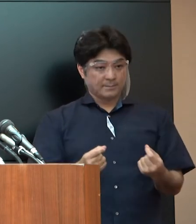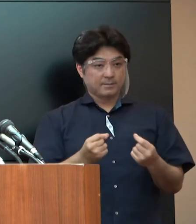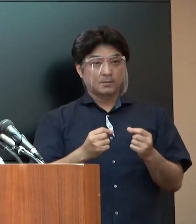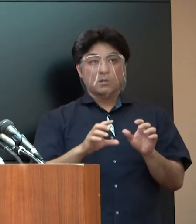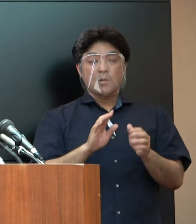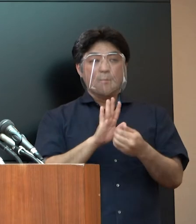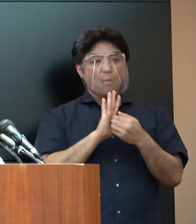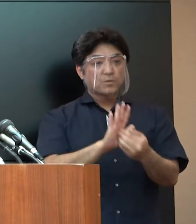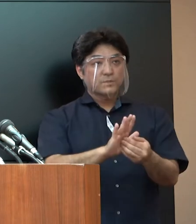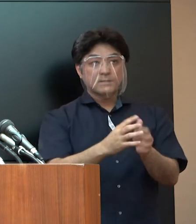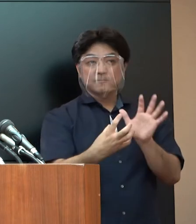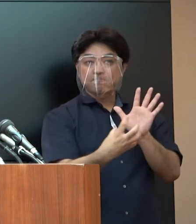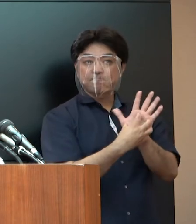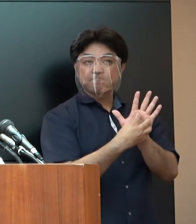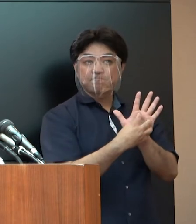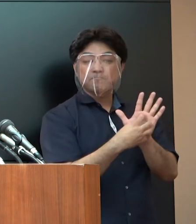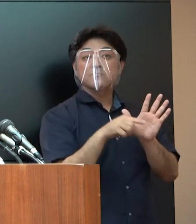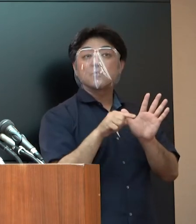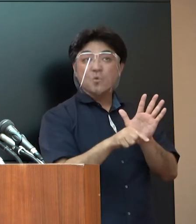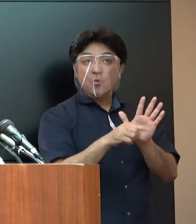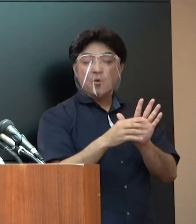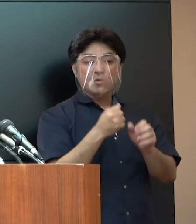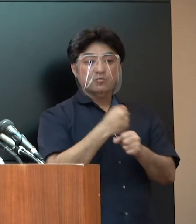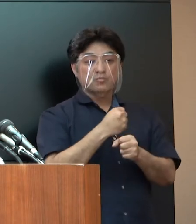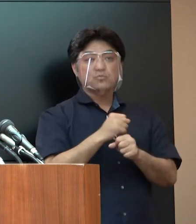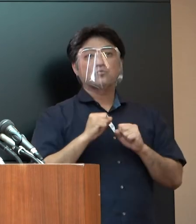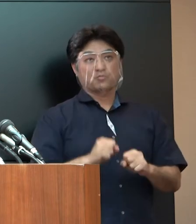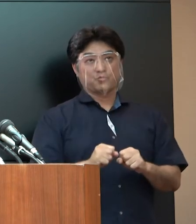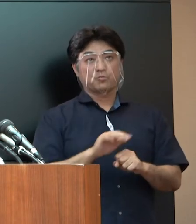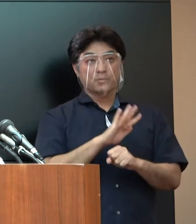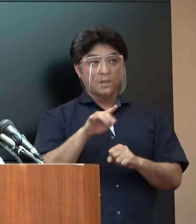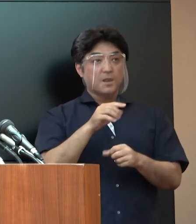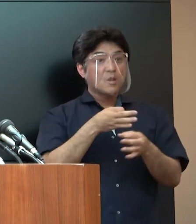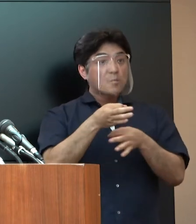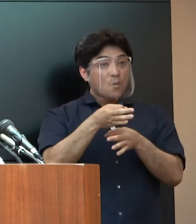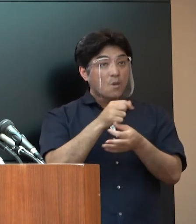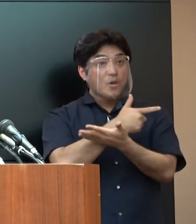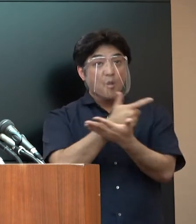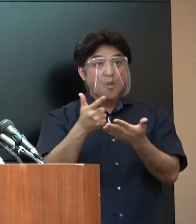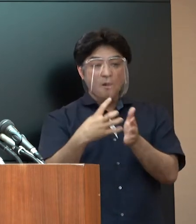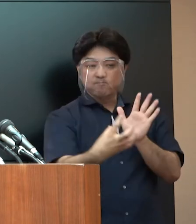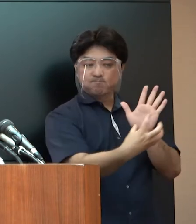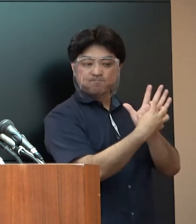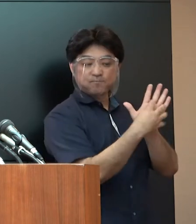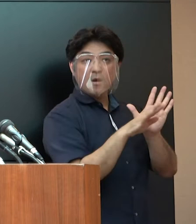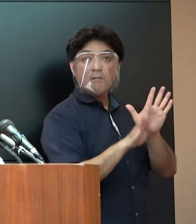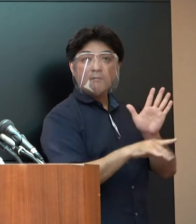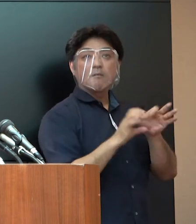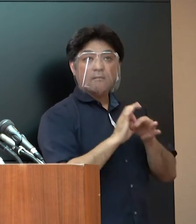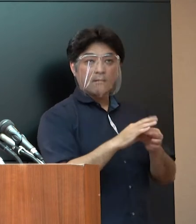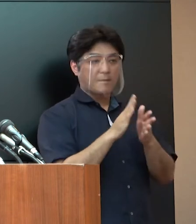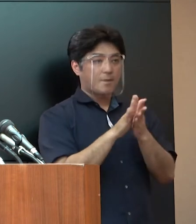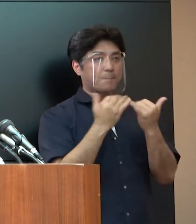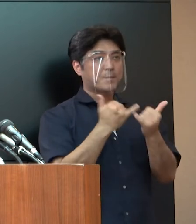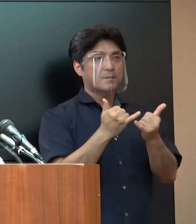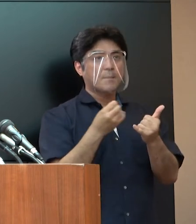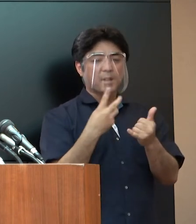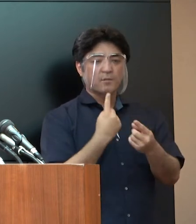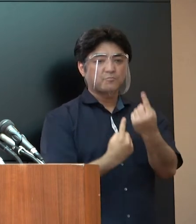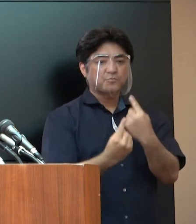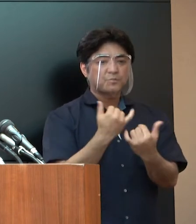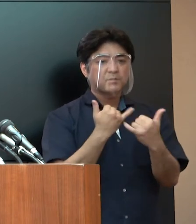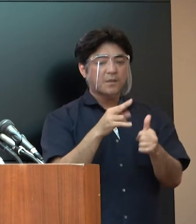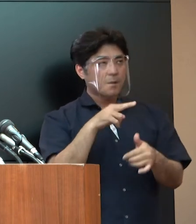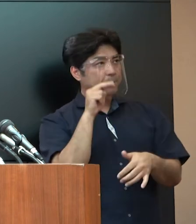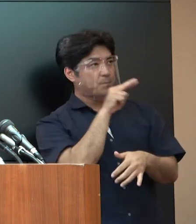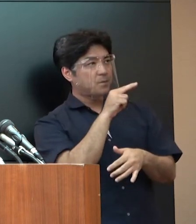括弧箇所を発行し、店舗店頭等で提示していくことで、県民や来訪者が安心して利用